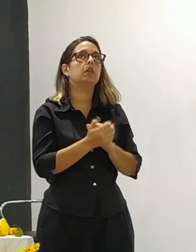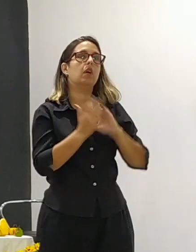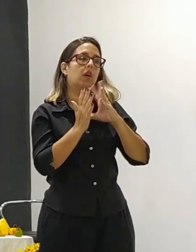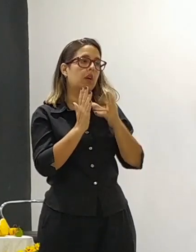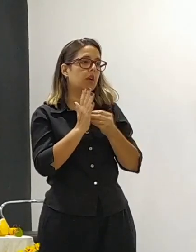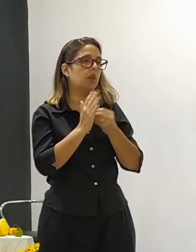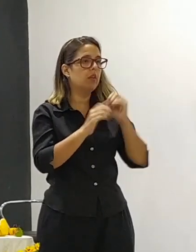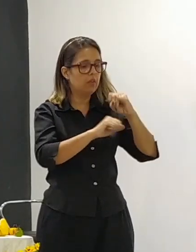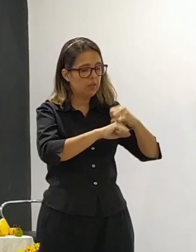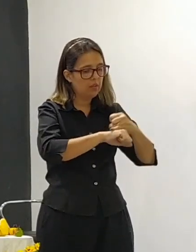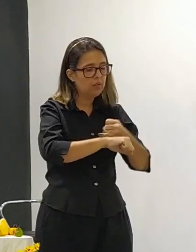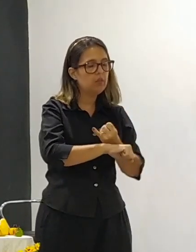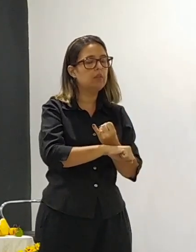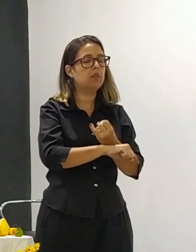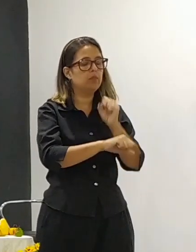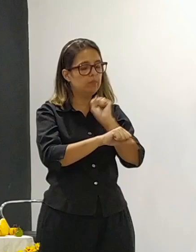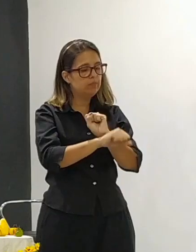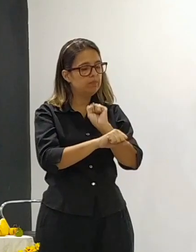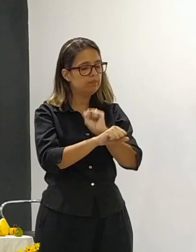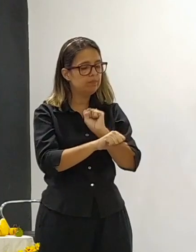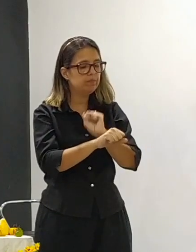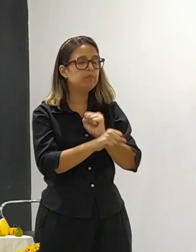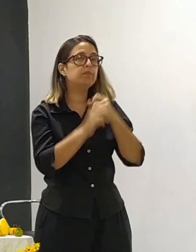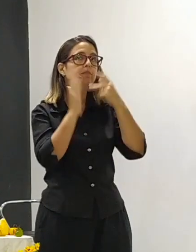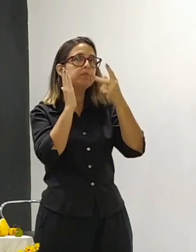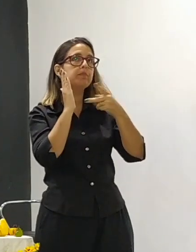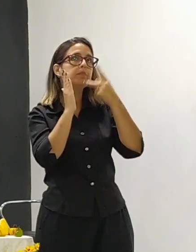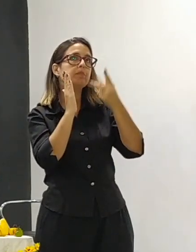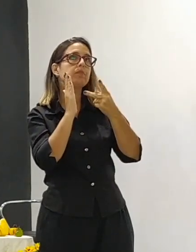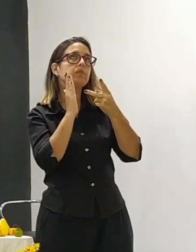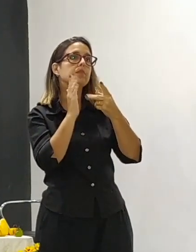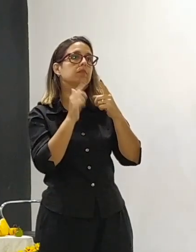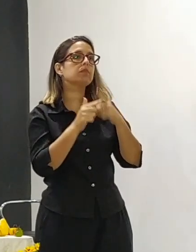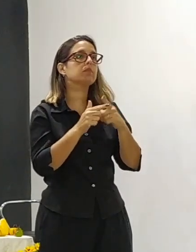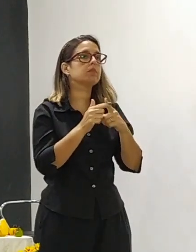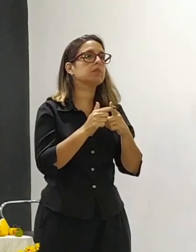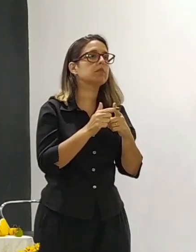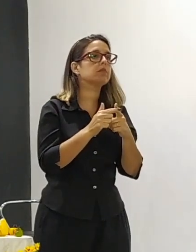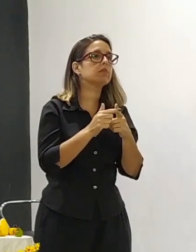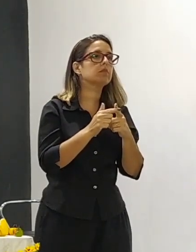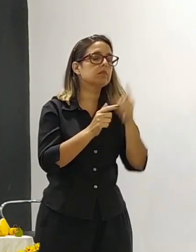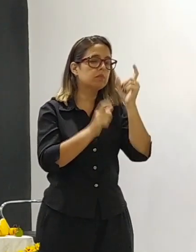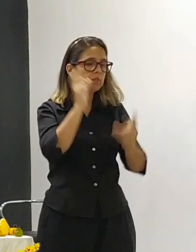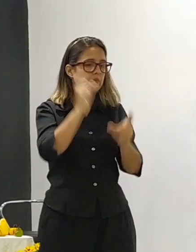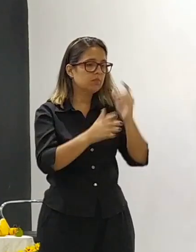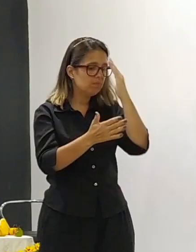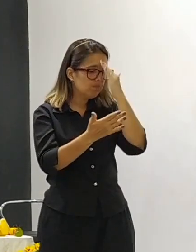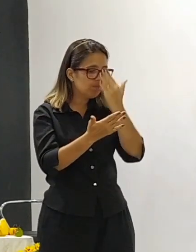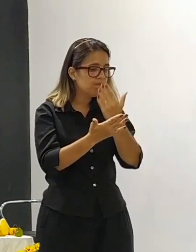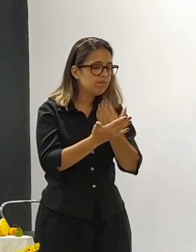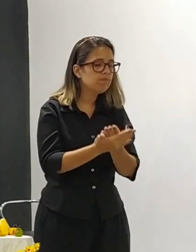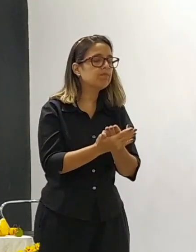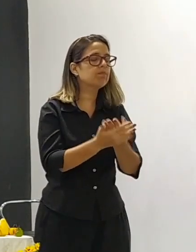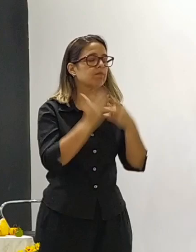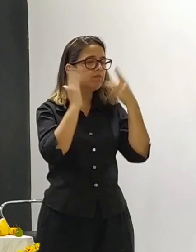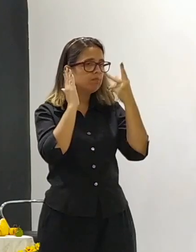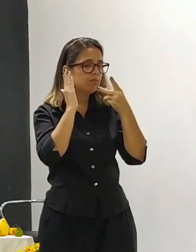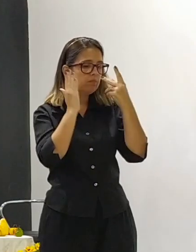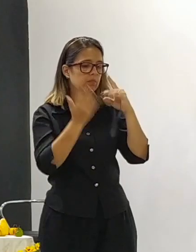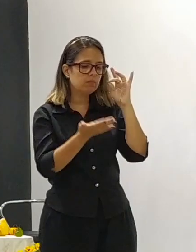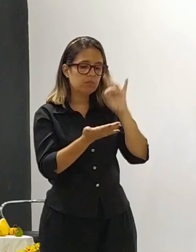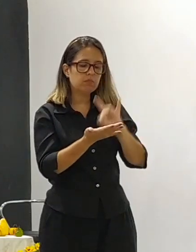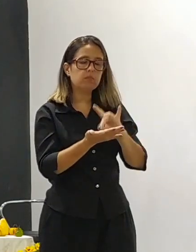ela está aguardando essa promessa. E porque eles creram que essa promessa era